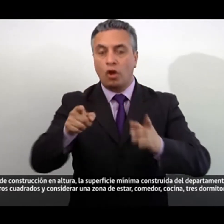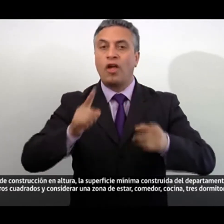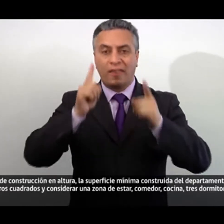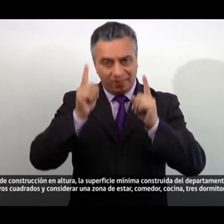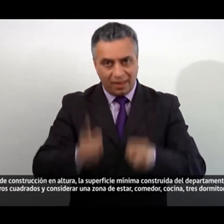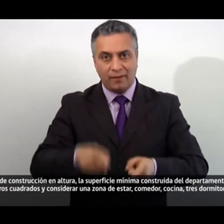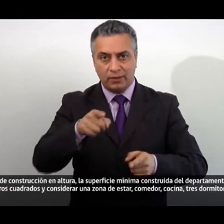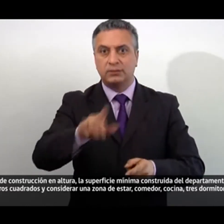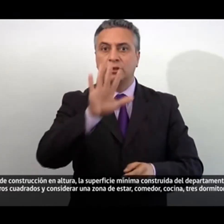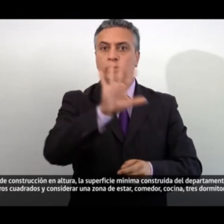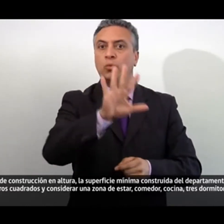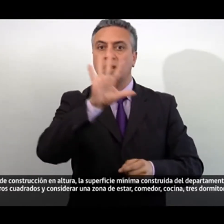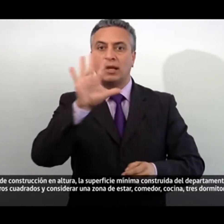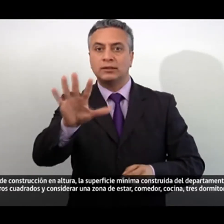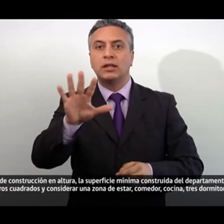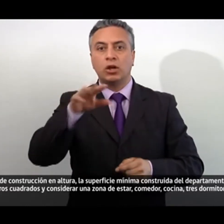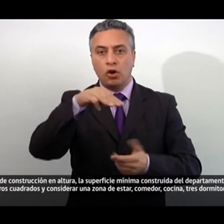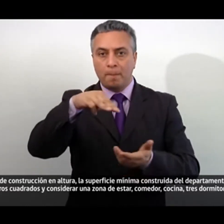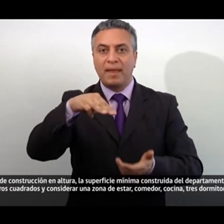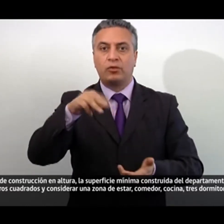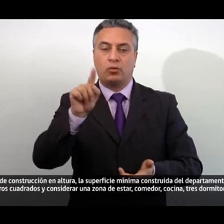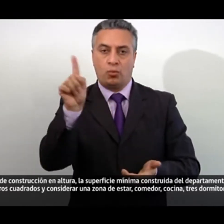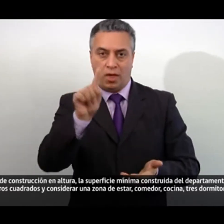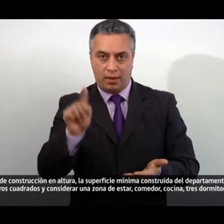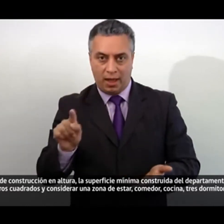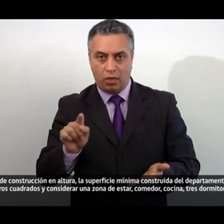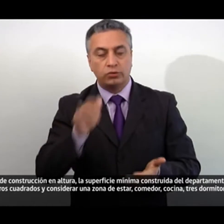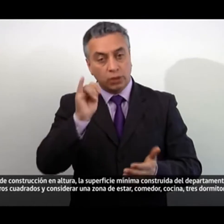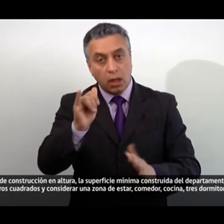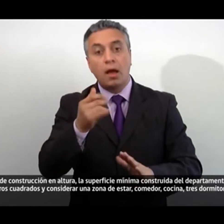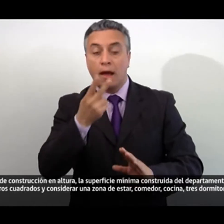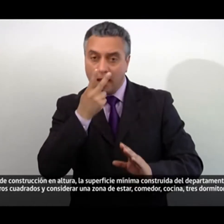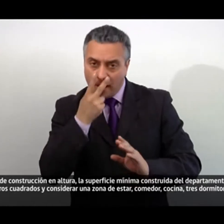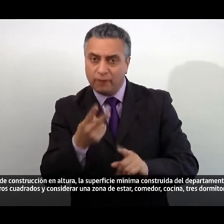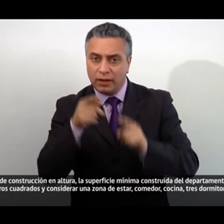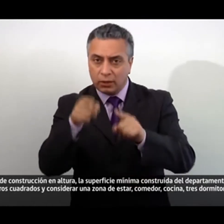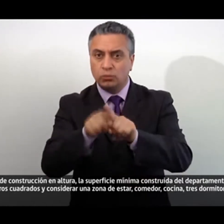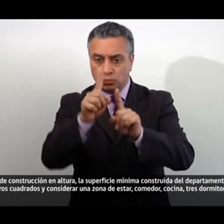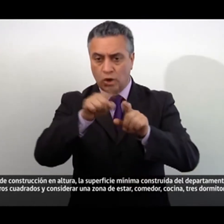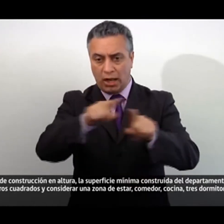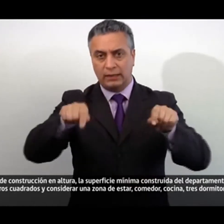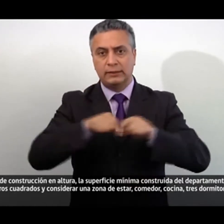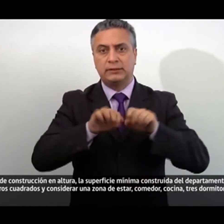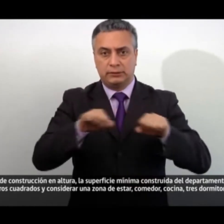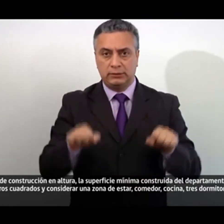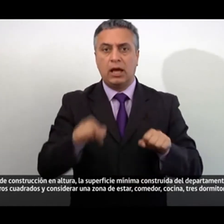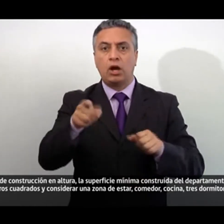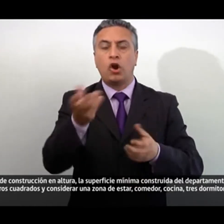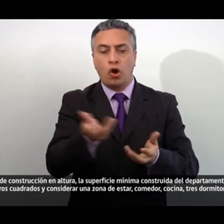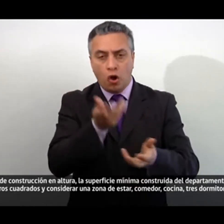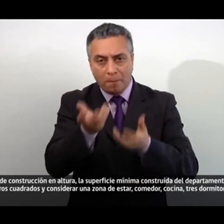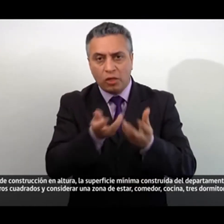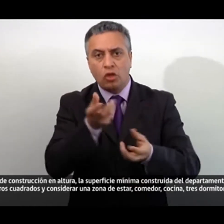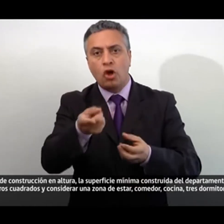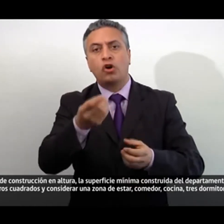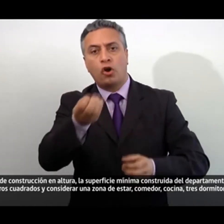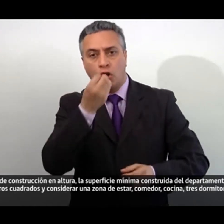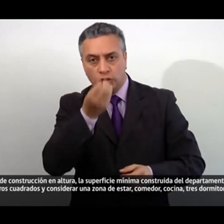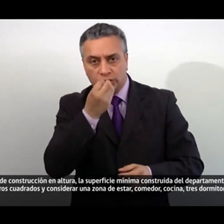ser de 55 metros cuadrados y considerar una zona de estar, comedor, cocina, 3